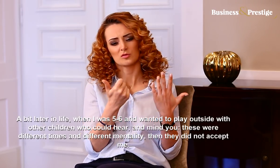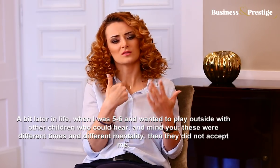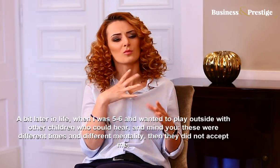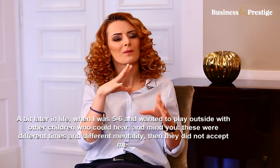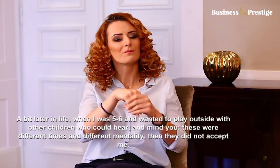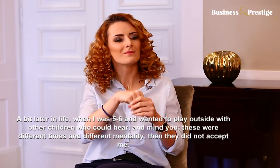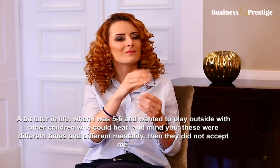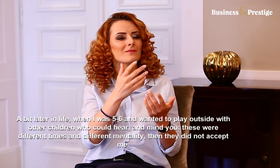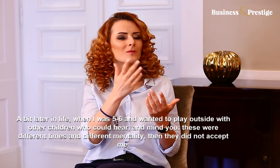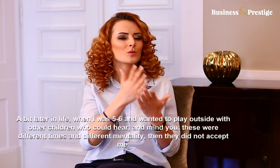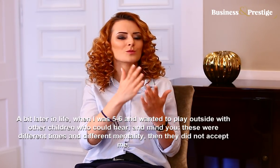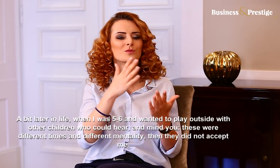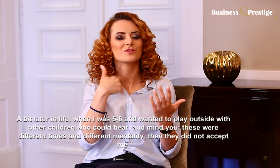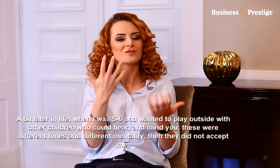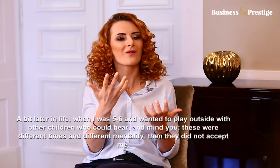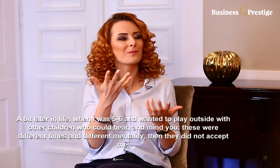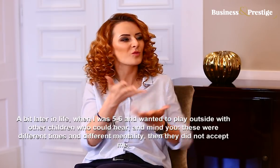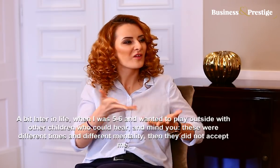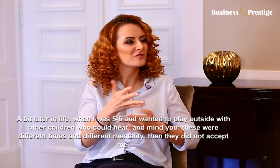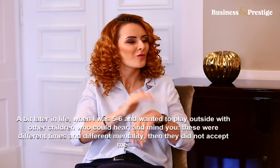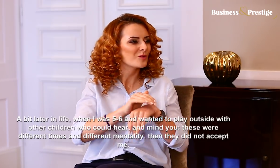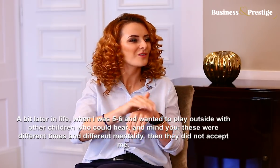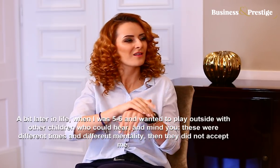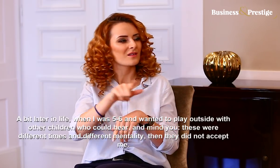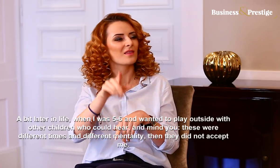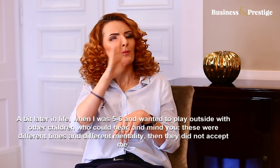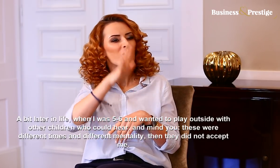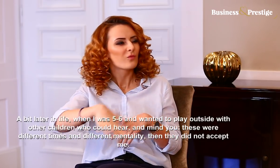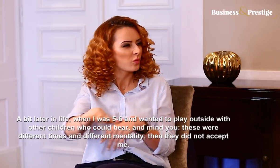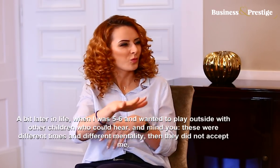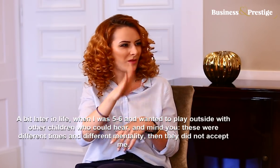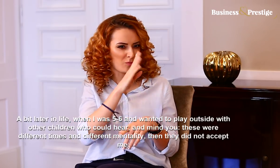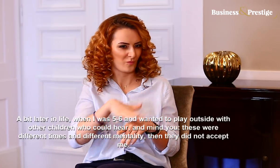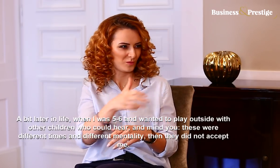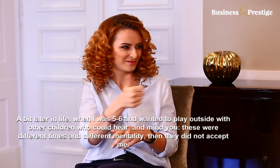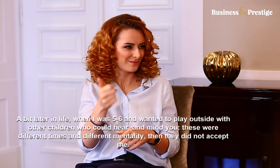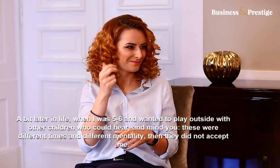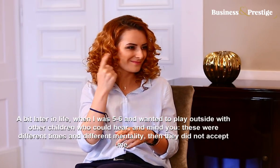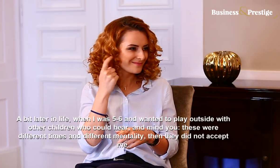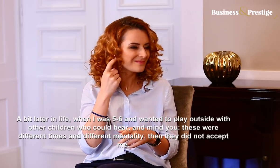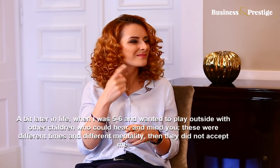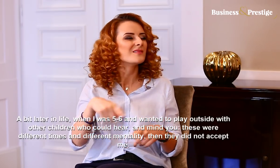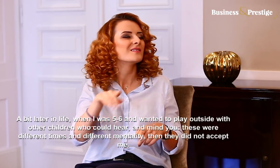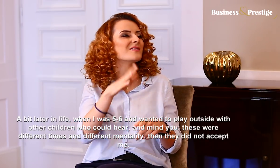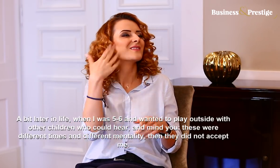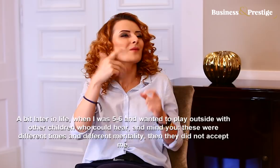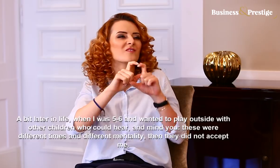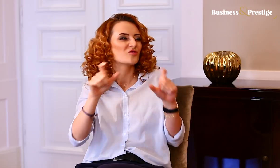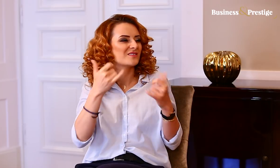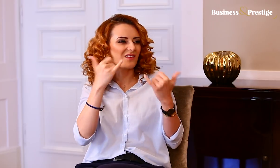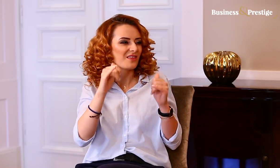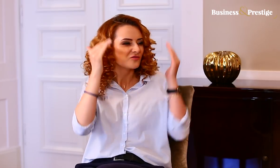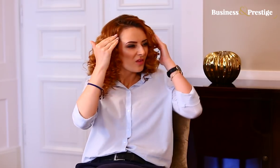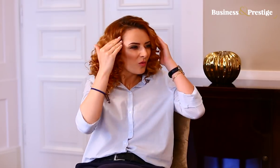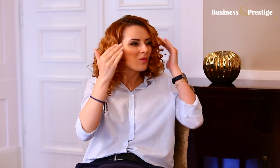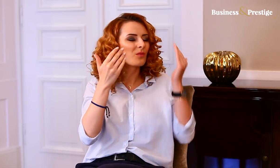Tylko potem, jak miałam, nie wiem, 5-6 lat i jakby już chciałam bawić się z innymi dzieciakami na podwórku, które były